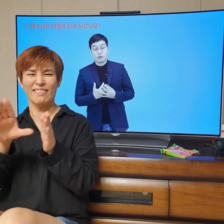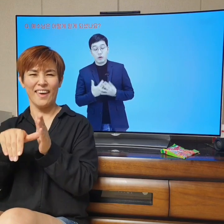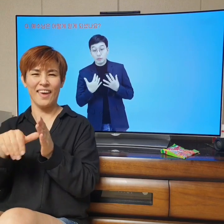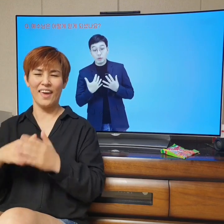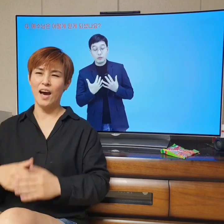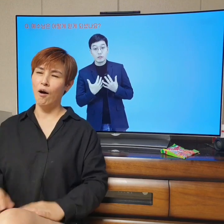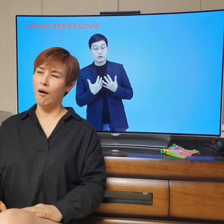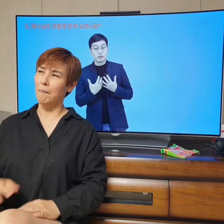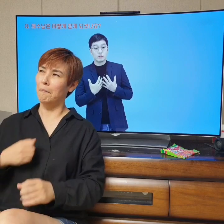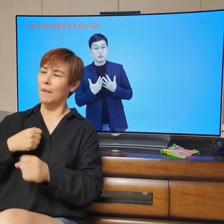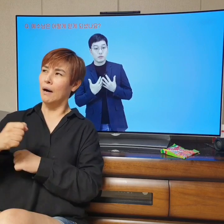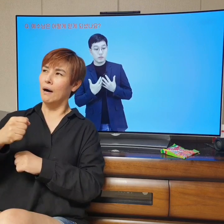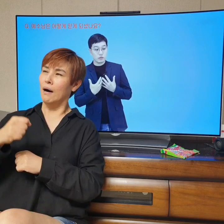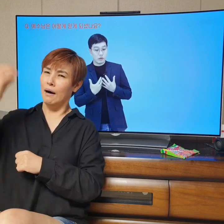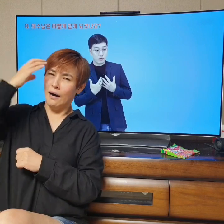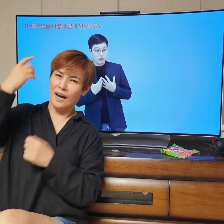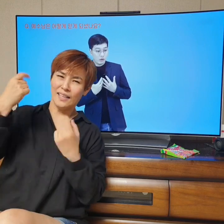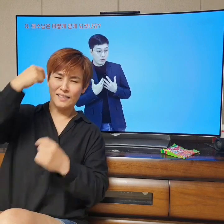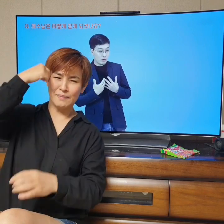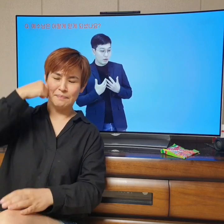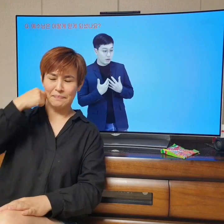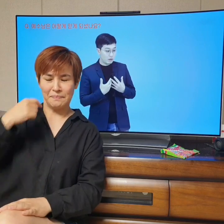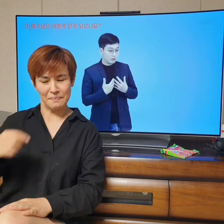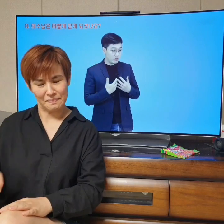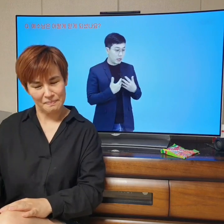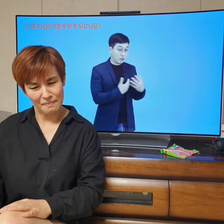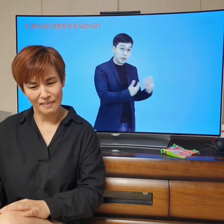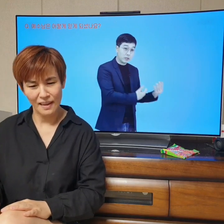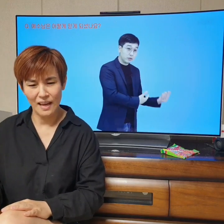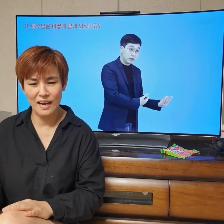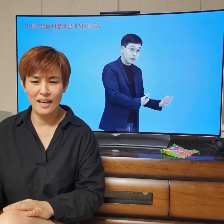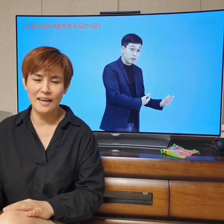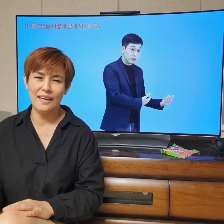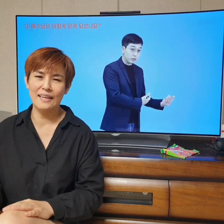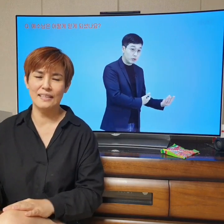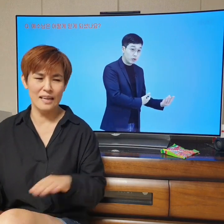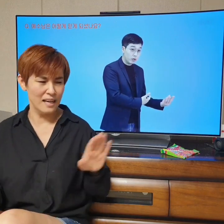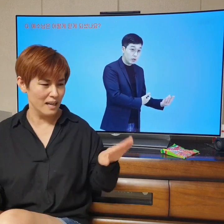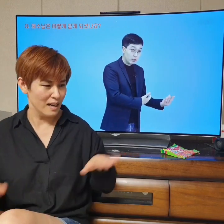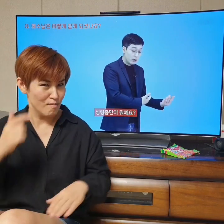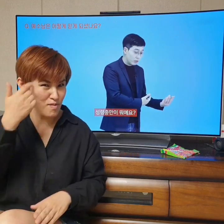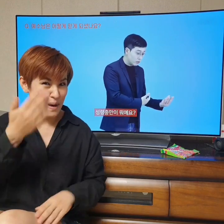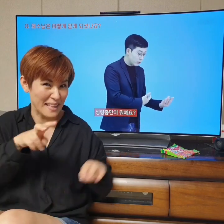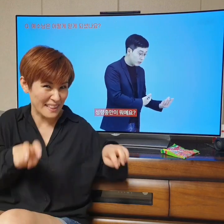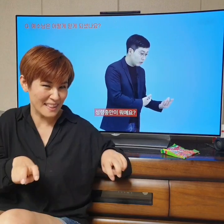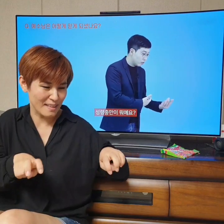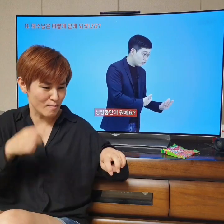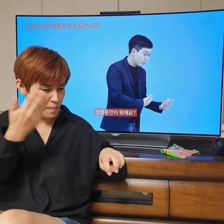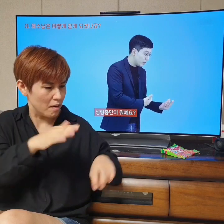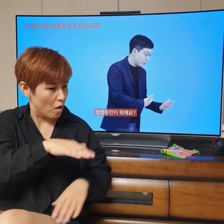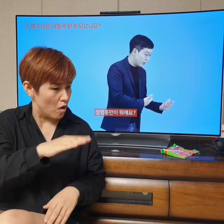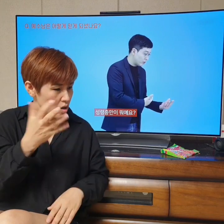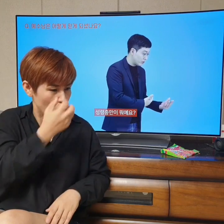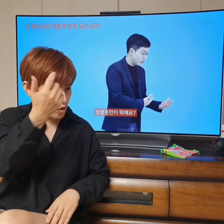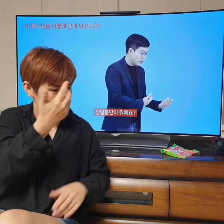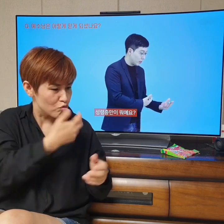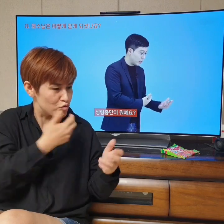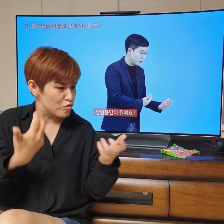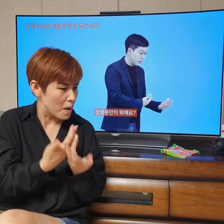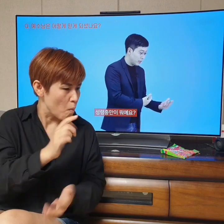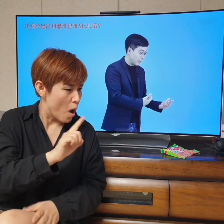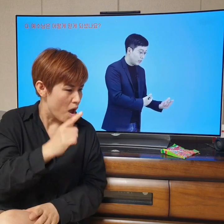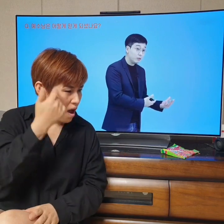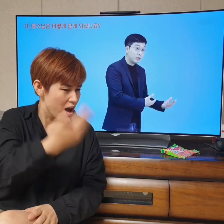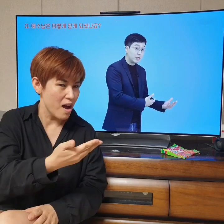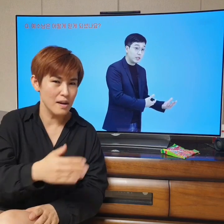당황해가지고 깜짝 혼나는 것 같은 느낌이 들면서 제가 옆에 계신 분한테 여쭤본 거죠. 저기 성령 충만이 뭐예요? 그러시더니